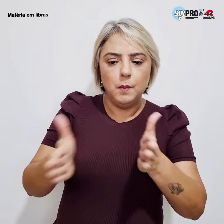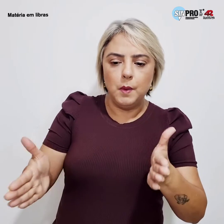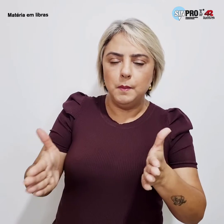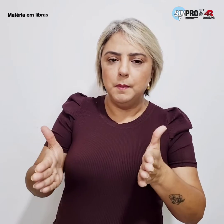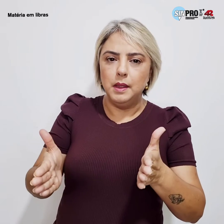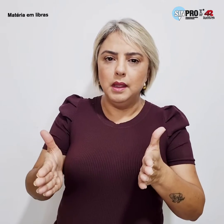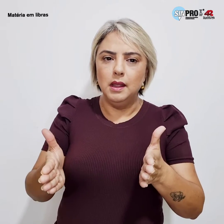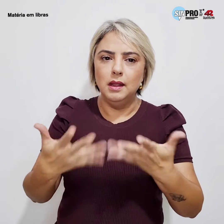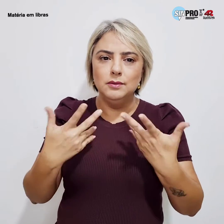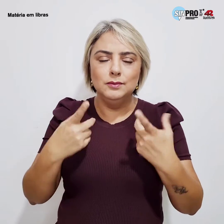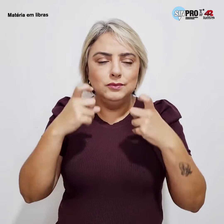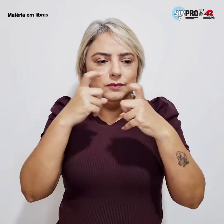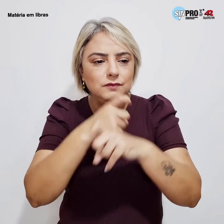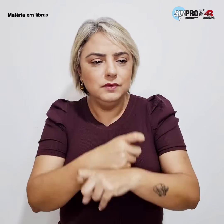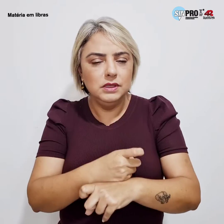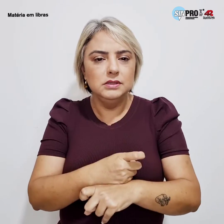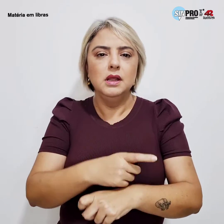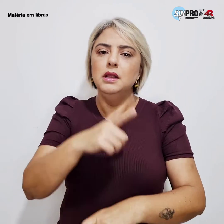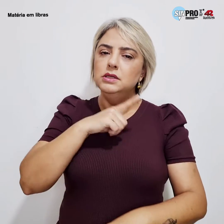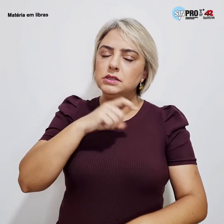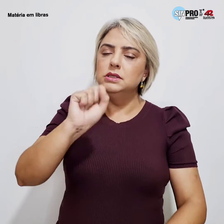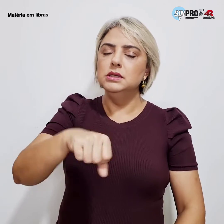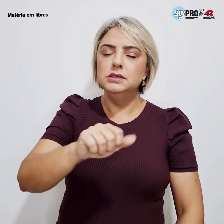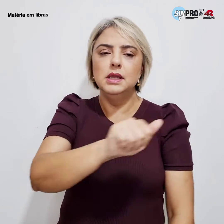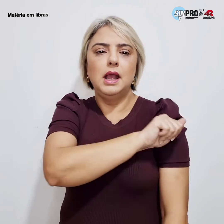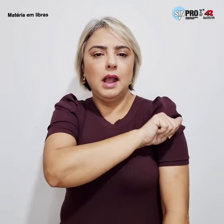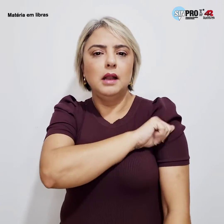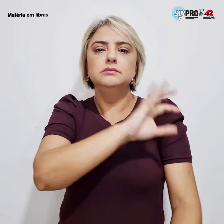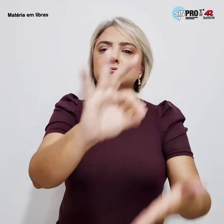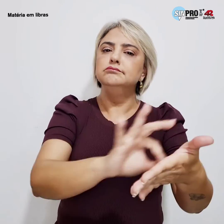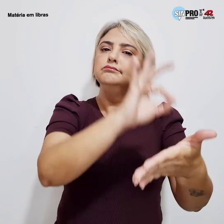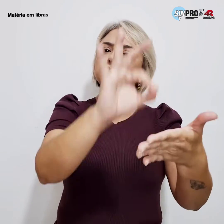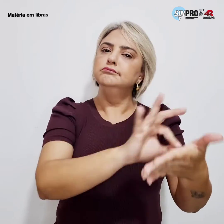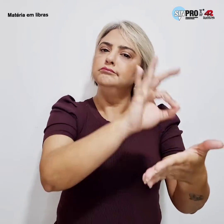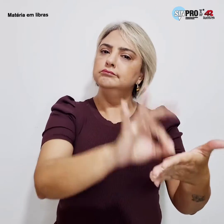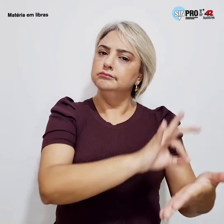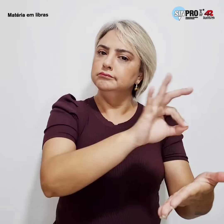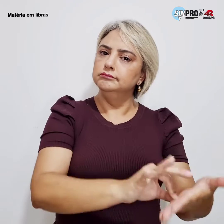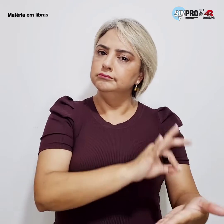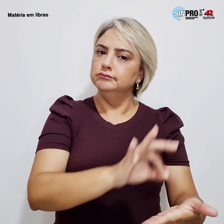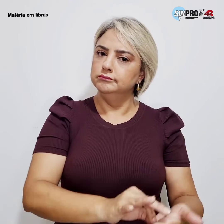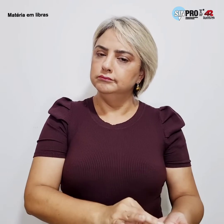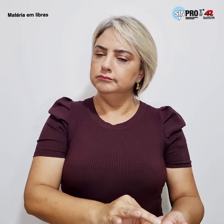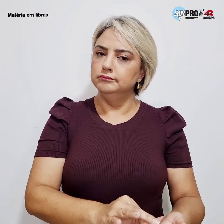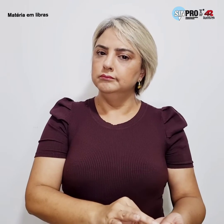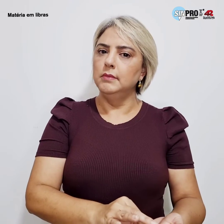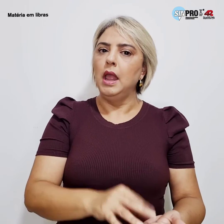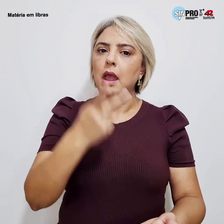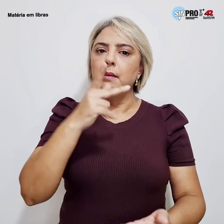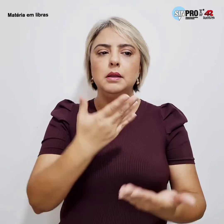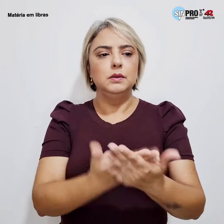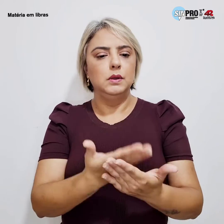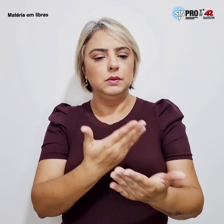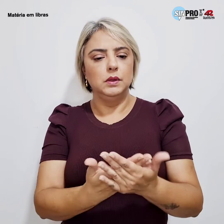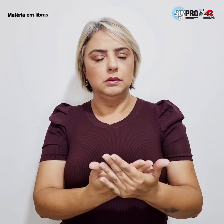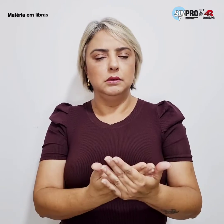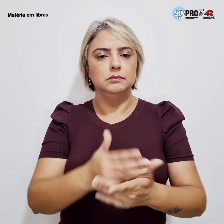tão controverso, havia sim estudantes matriculados à disposição para estudar e para